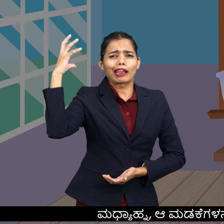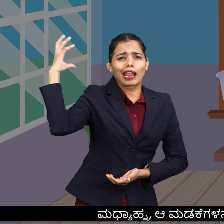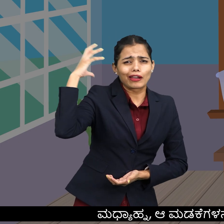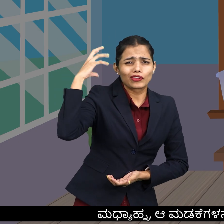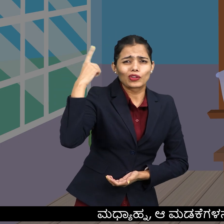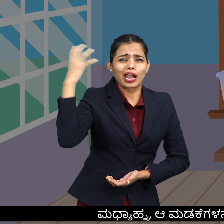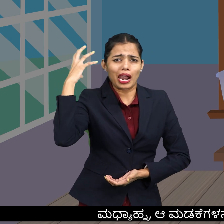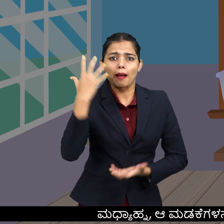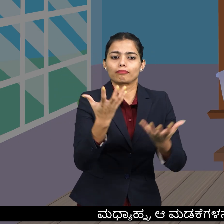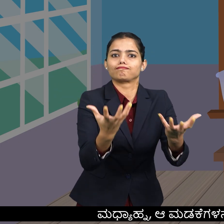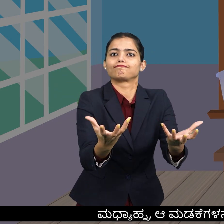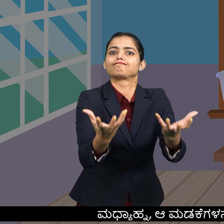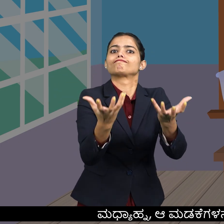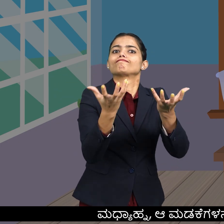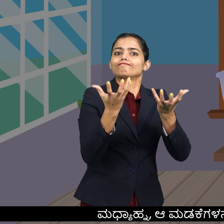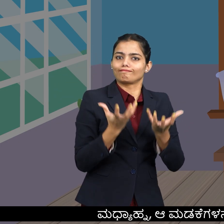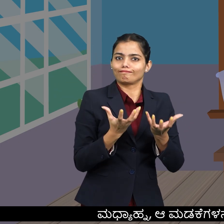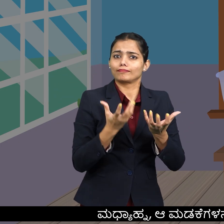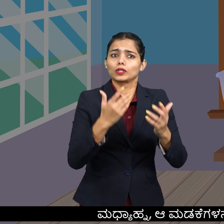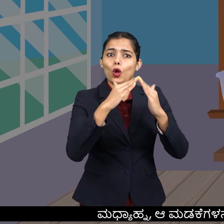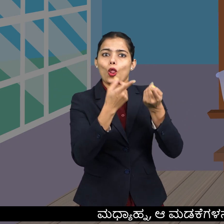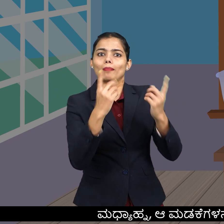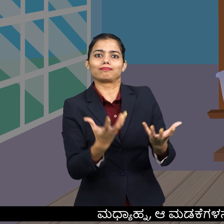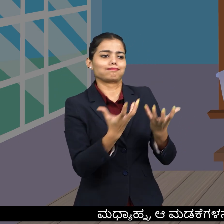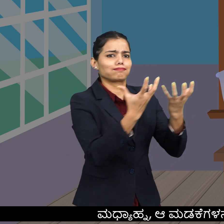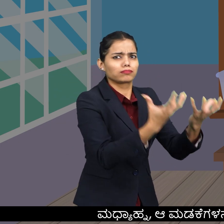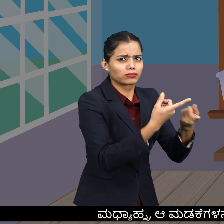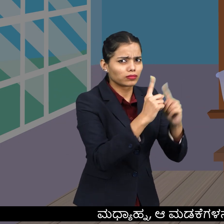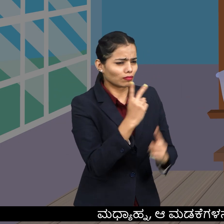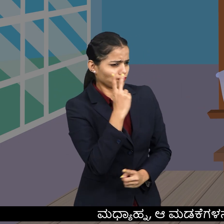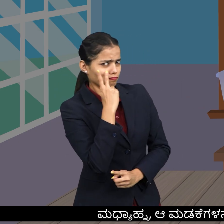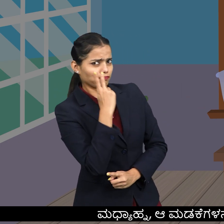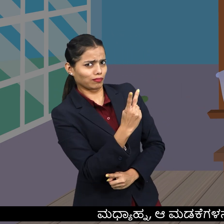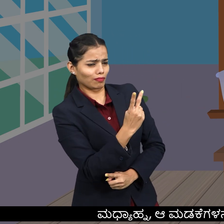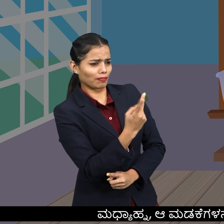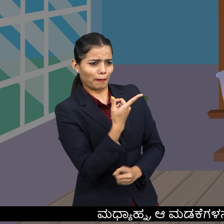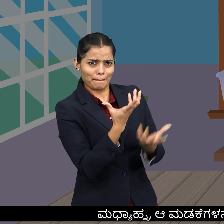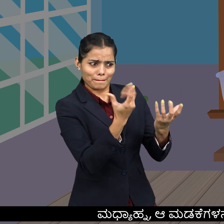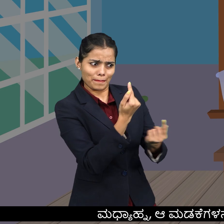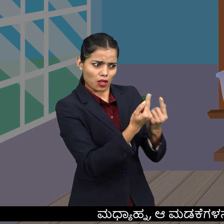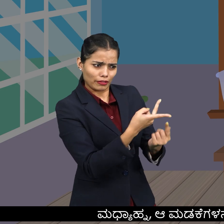ಮಧ್ಯಾಹ್ನ ಆ ಮಡಕೆಗಳನ್ನು ತರಗತಿಗೆ ತಂದು ಗಮನಿಸಿ.